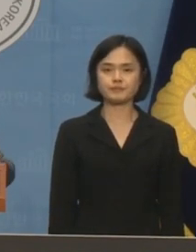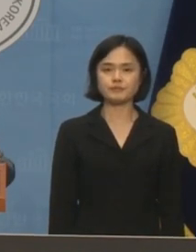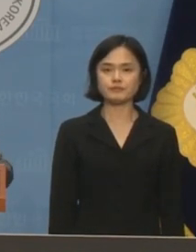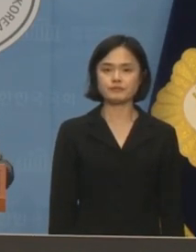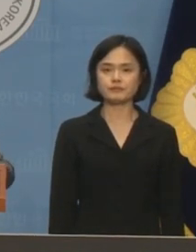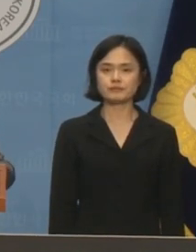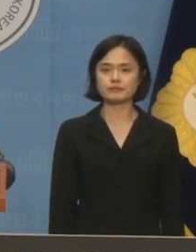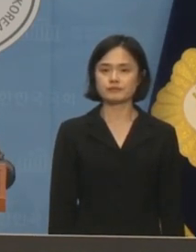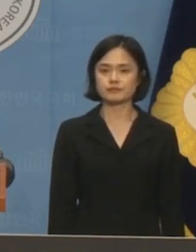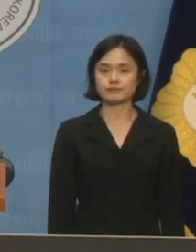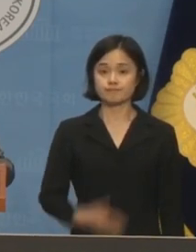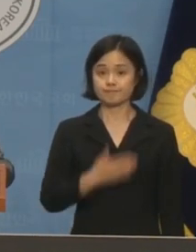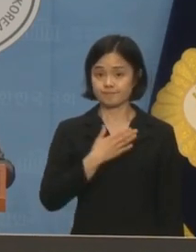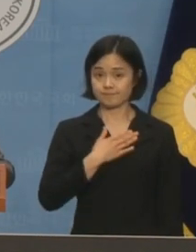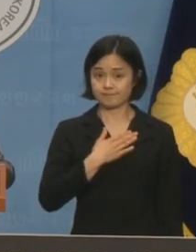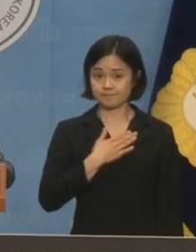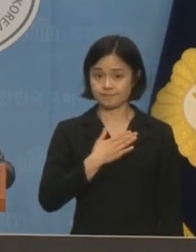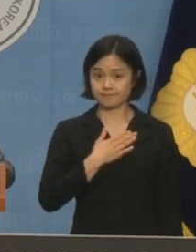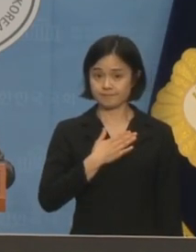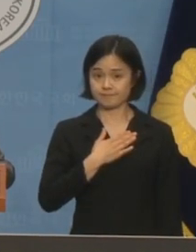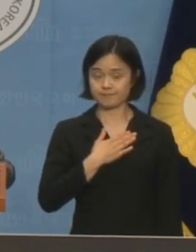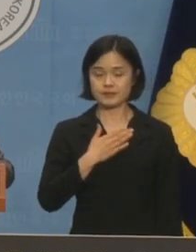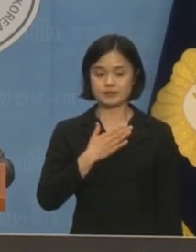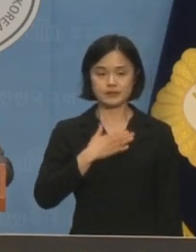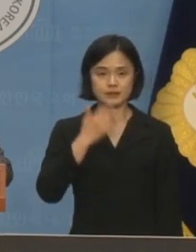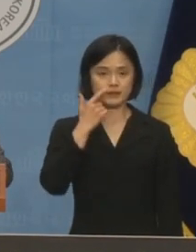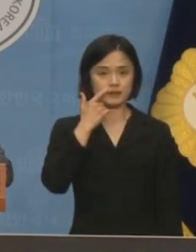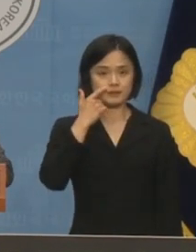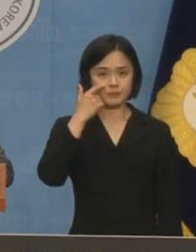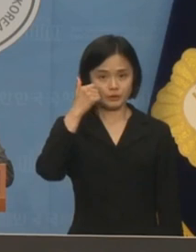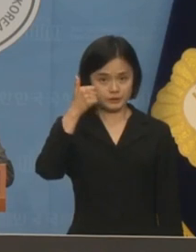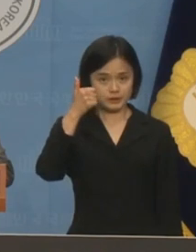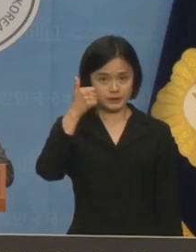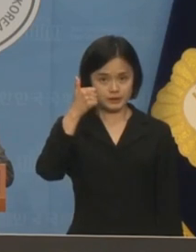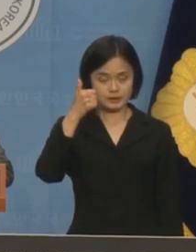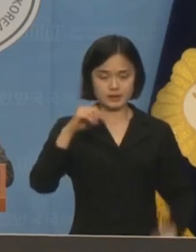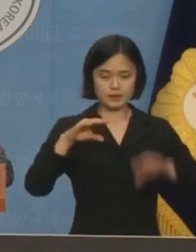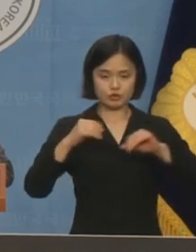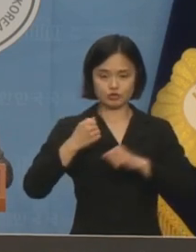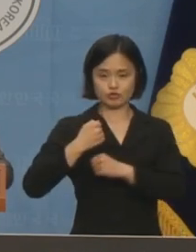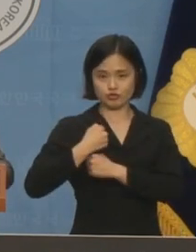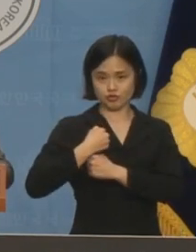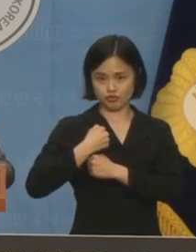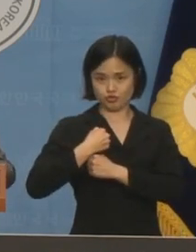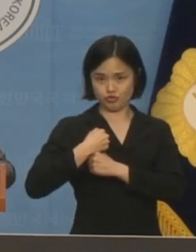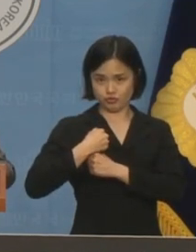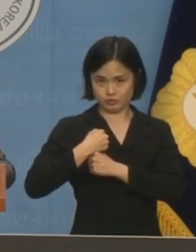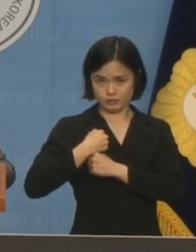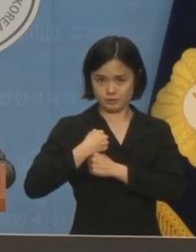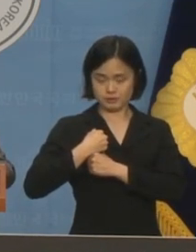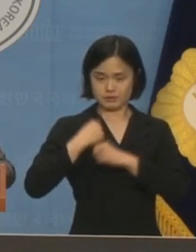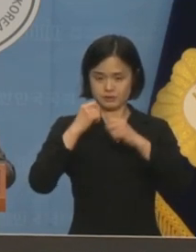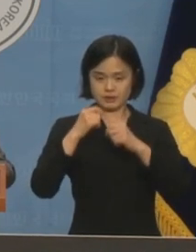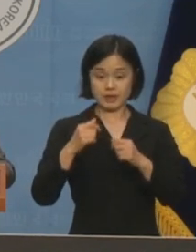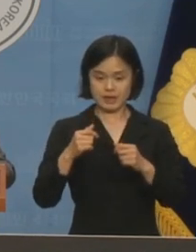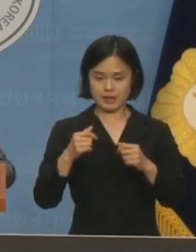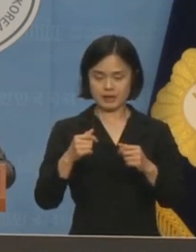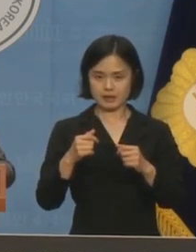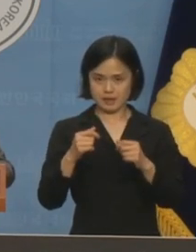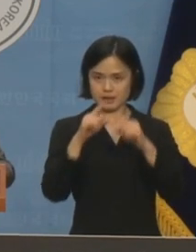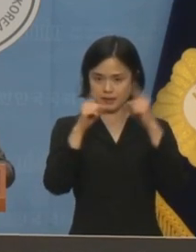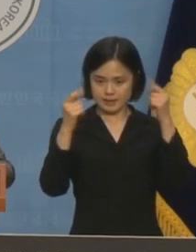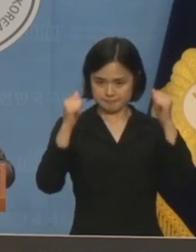저는 개인적으로 저희 아버지께서 육사를 나오셔갖고 6.25 때